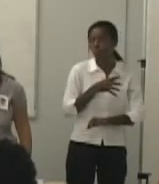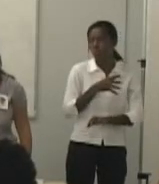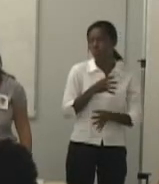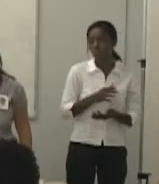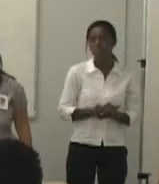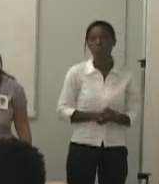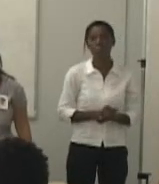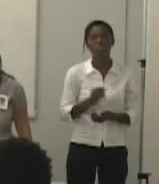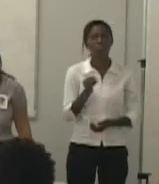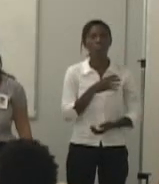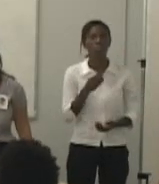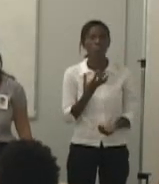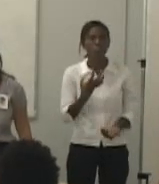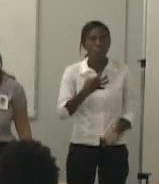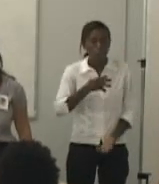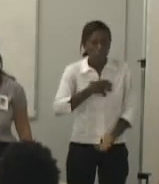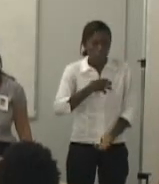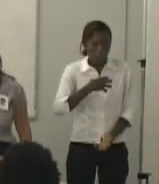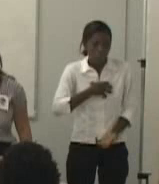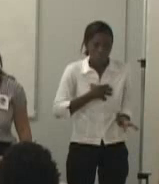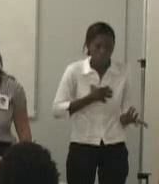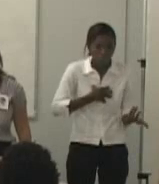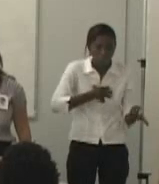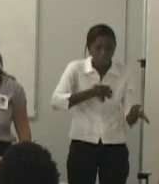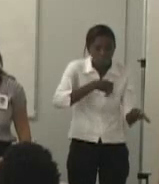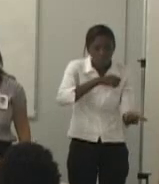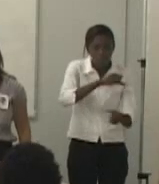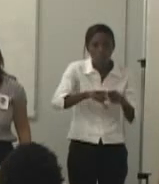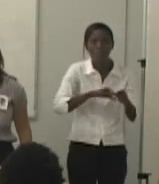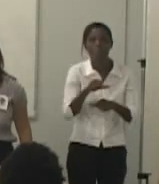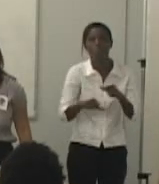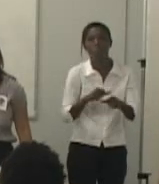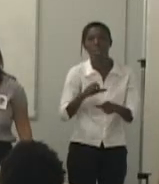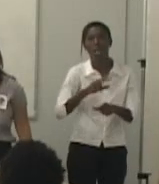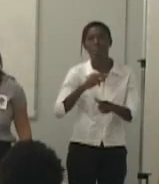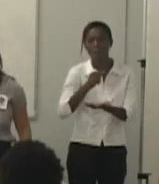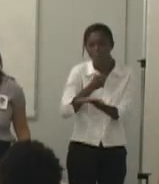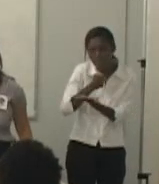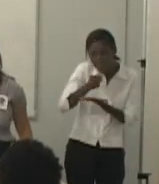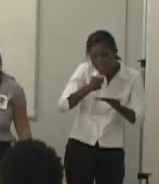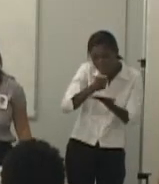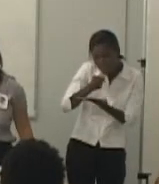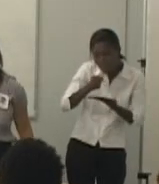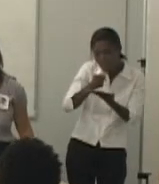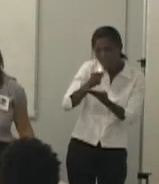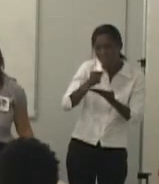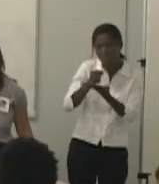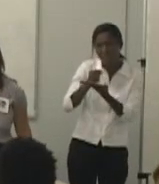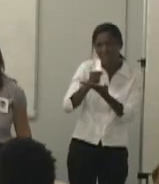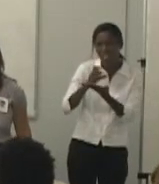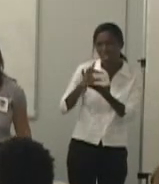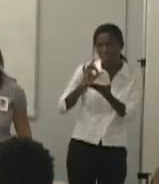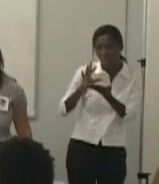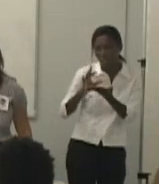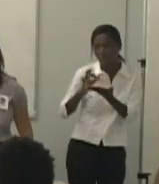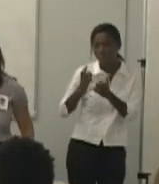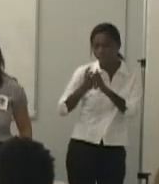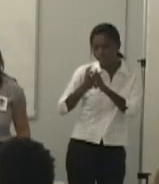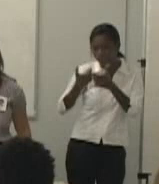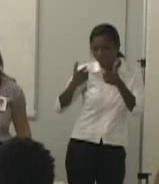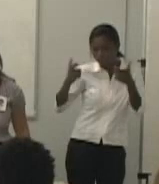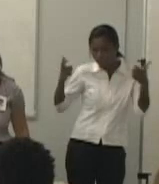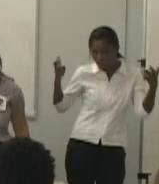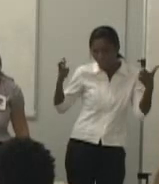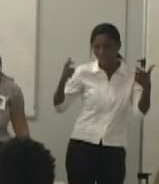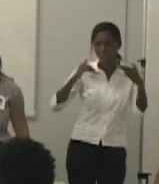novo no sentido de mudar não aquela base que é a base da reestruturação e expansão da